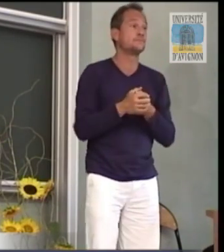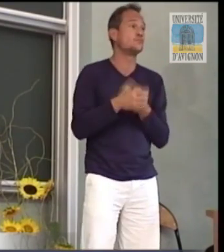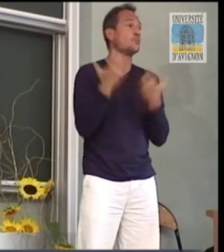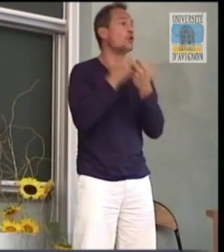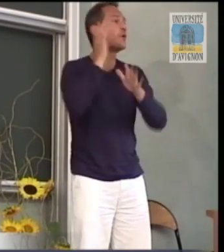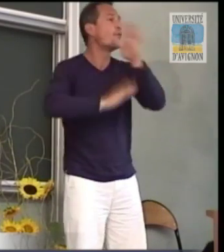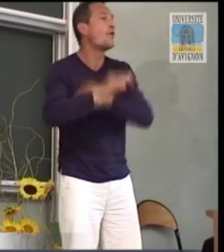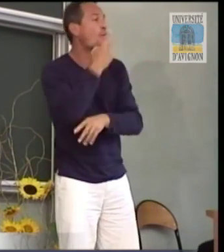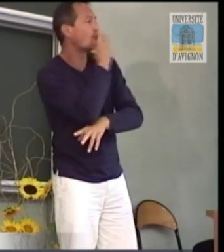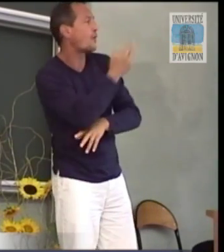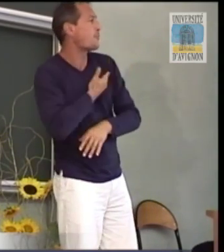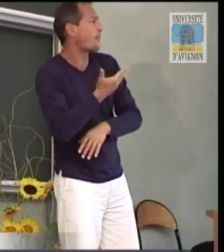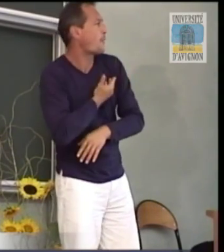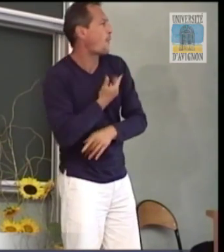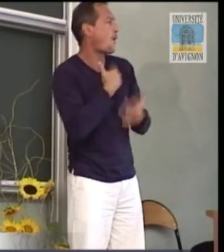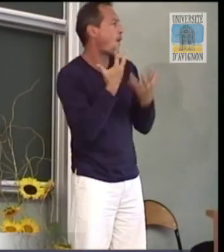système d'héritage.